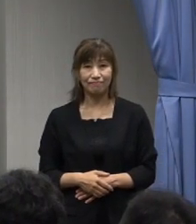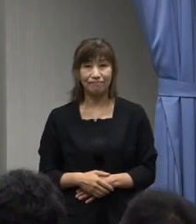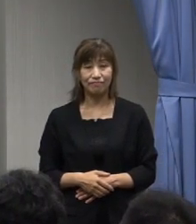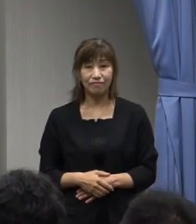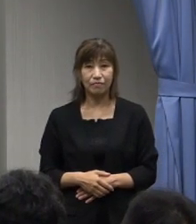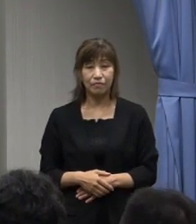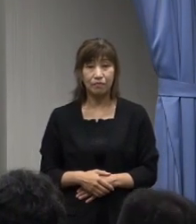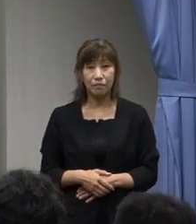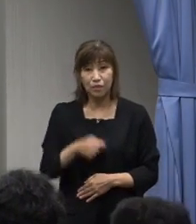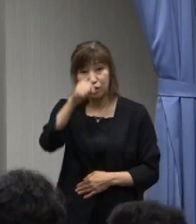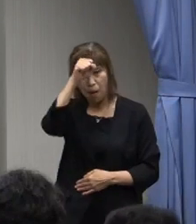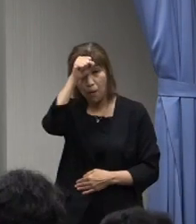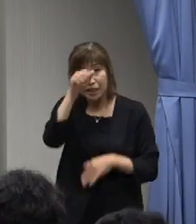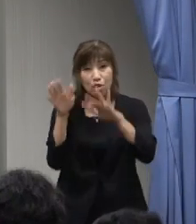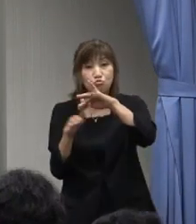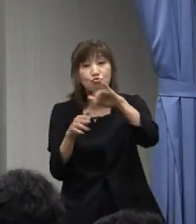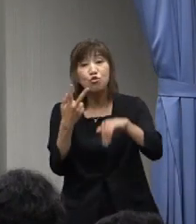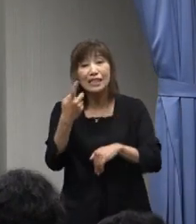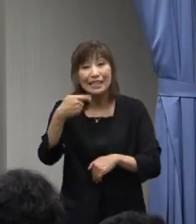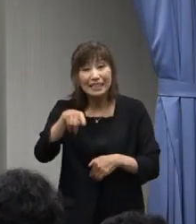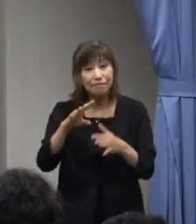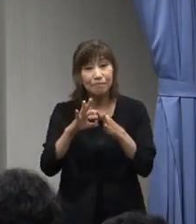風疹のところでお聞きします。